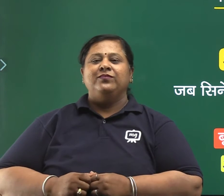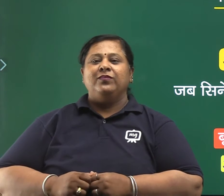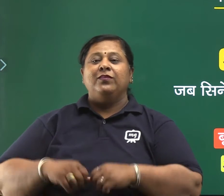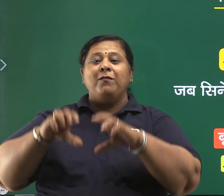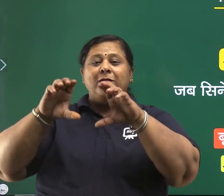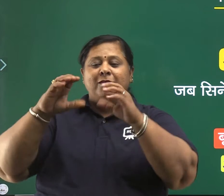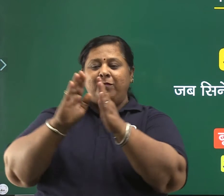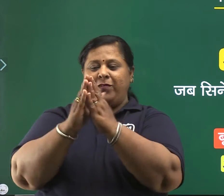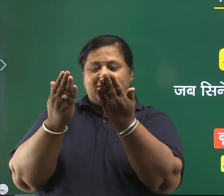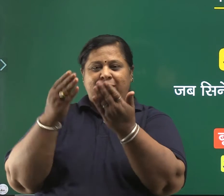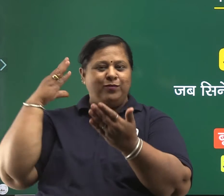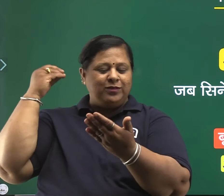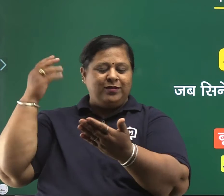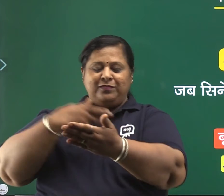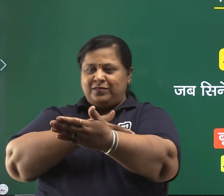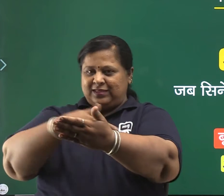पाठ्यपुस्तक बसंत